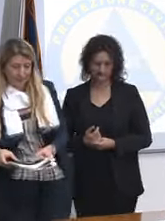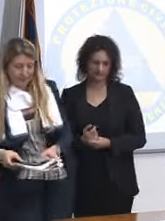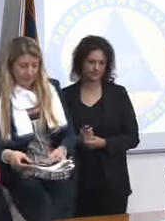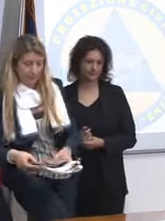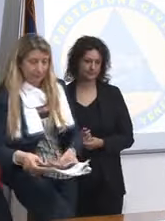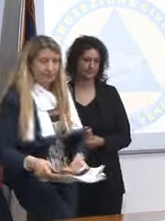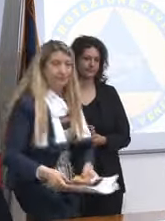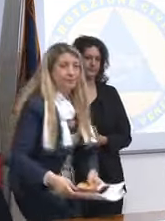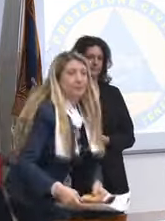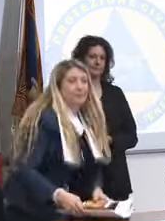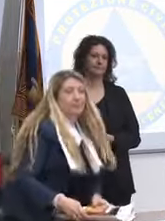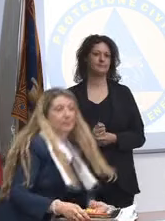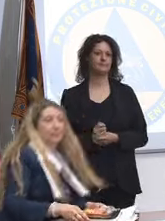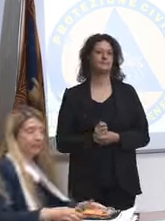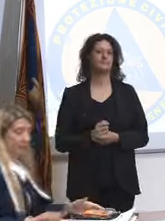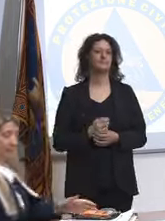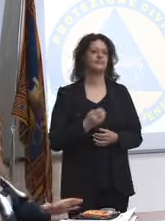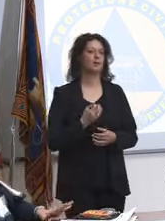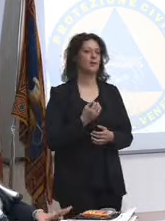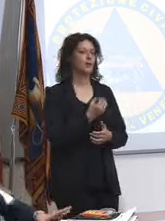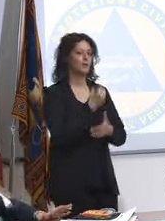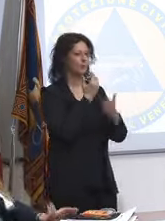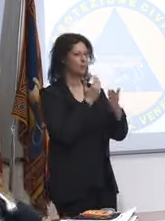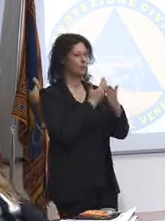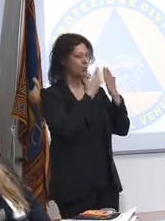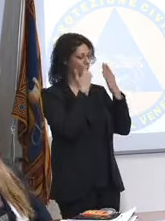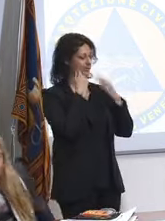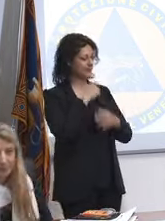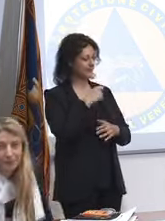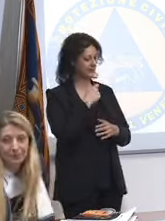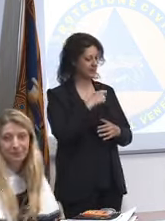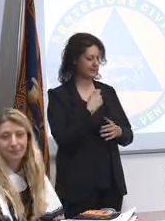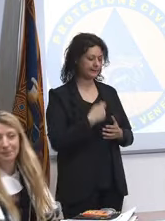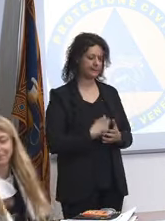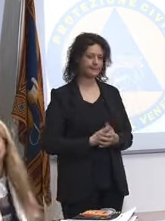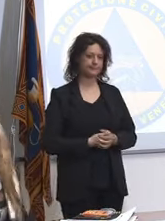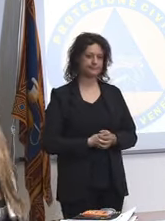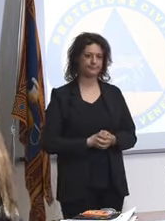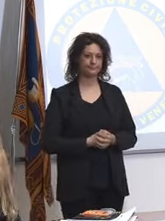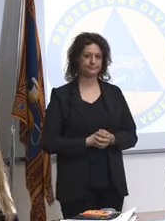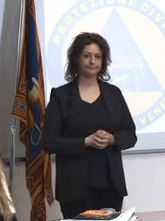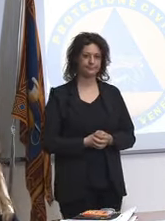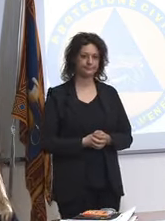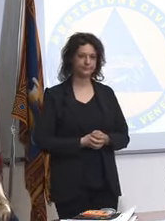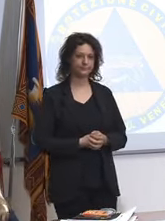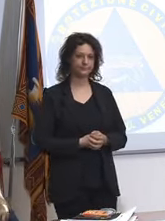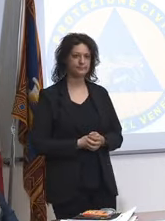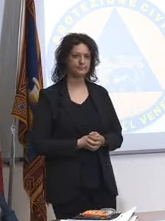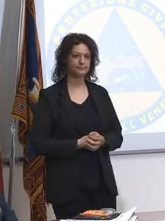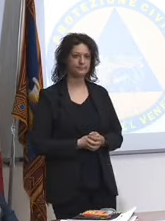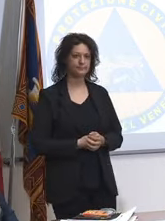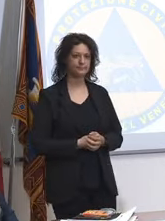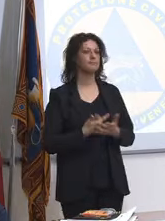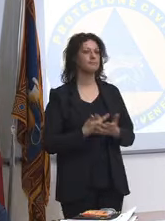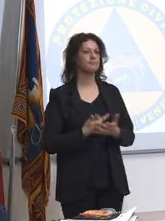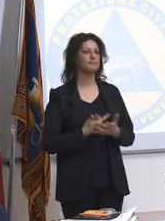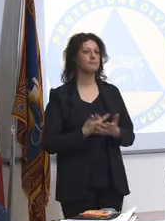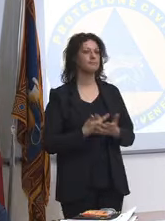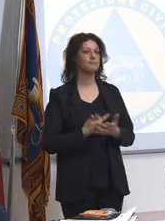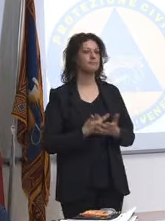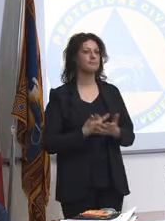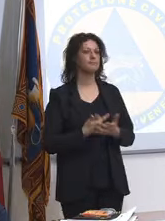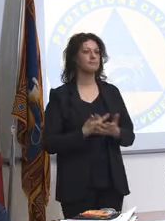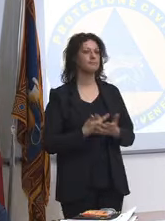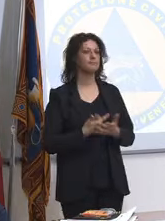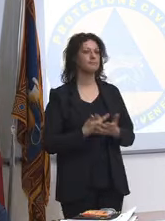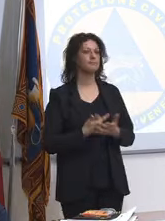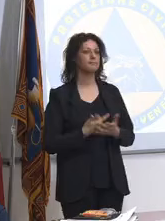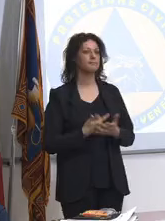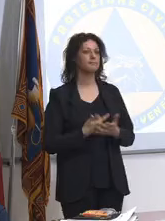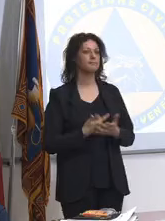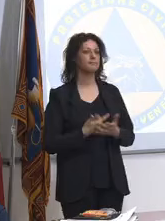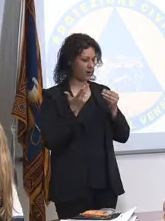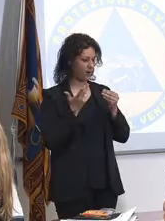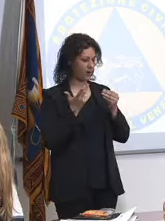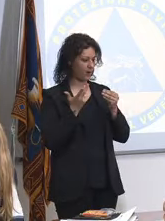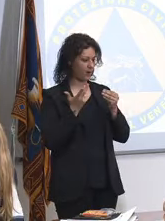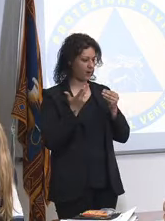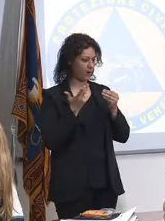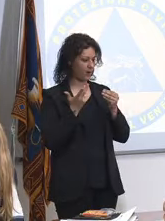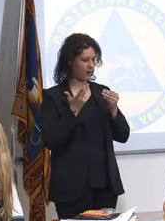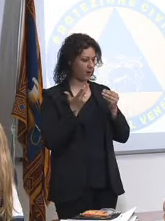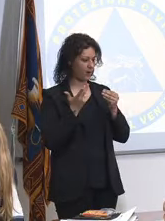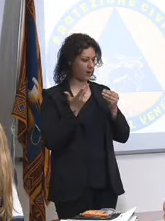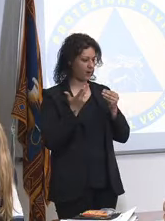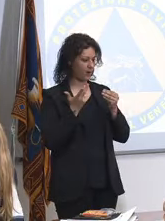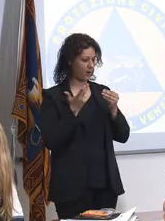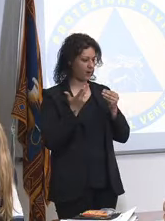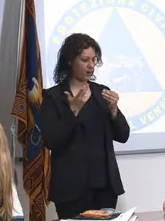Sì, intanto buongiorno presidente. Buongiorno. Poi un chiarimento, forse mi sono persa qualcosa. Per quanto riguarda la questione